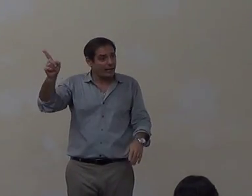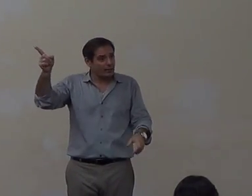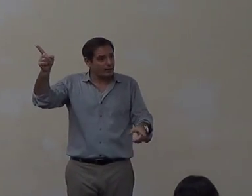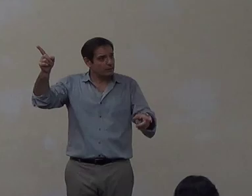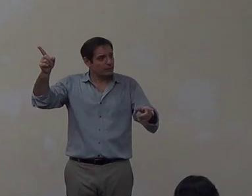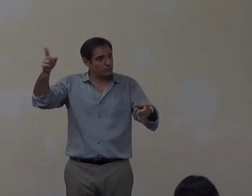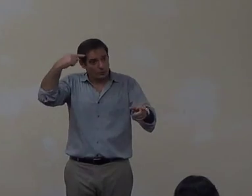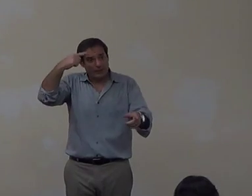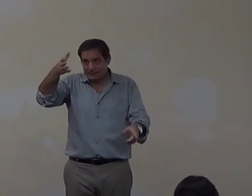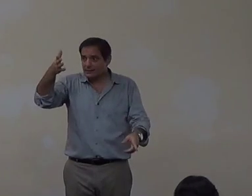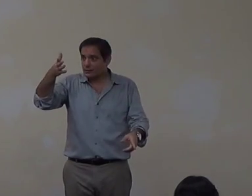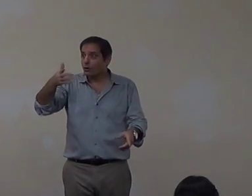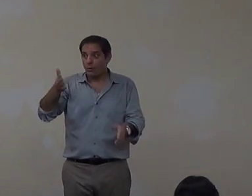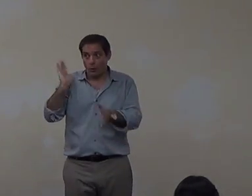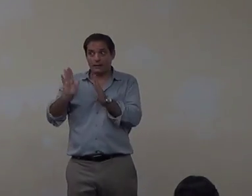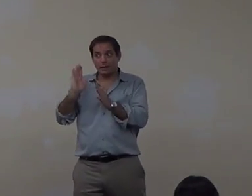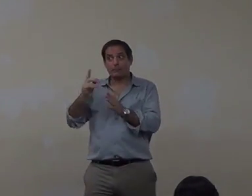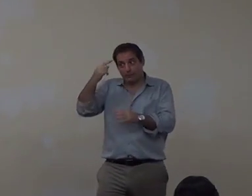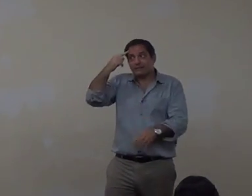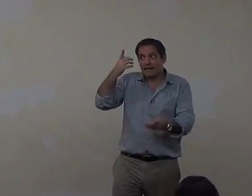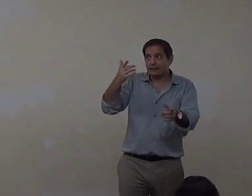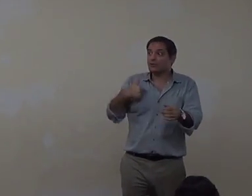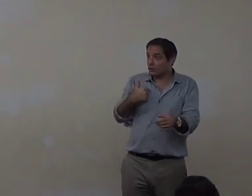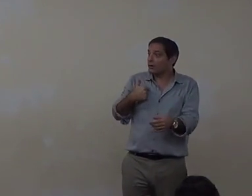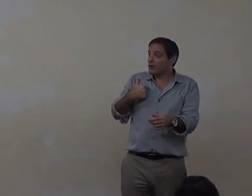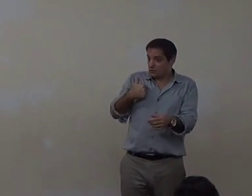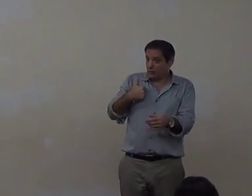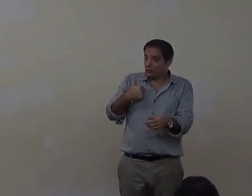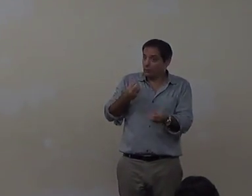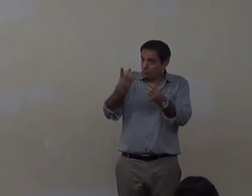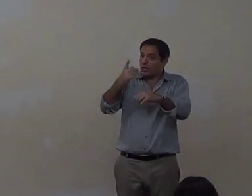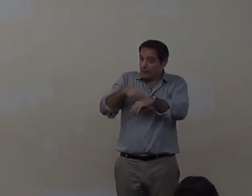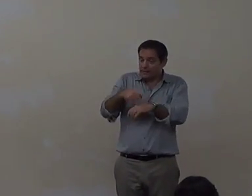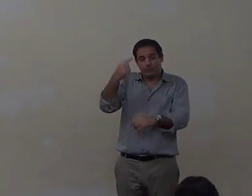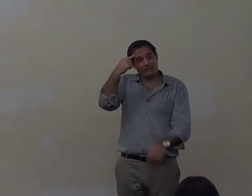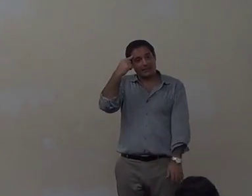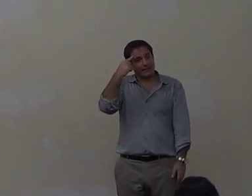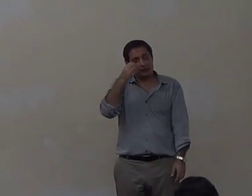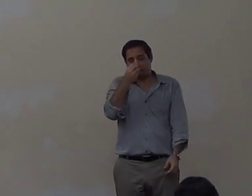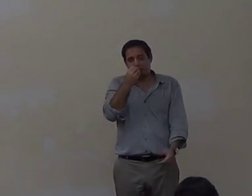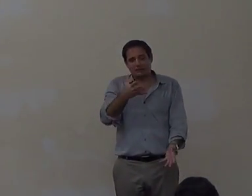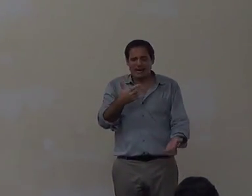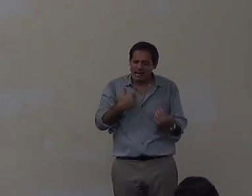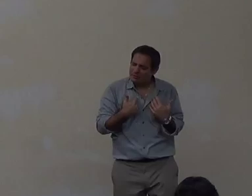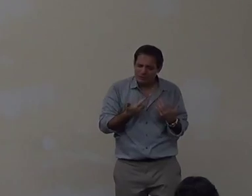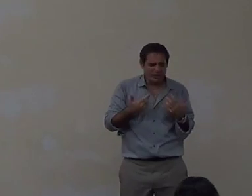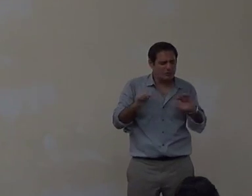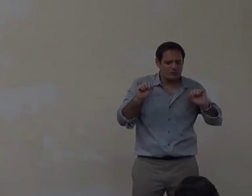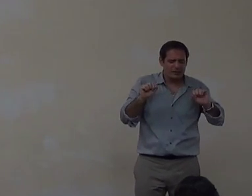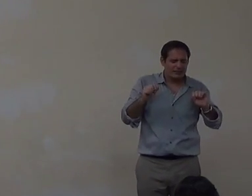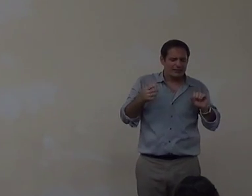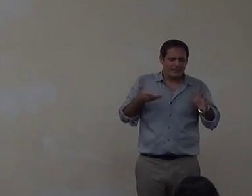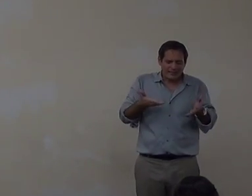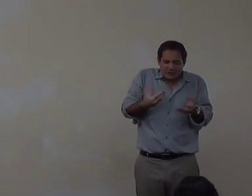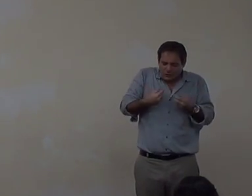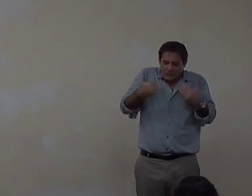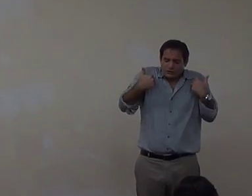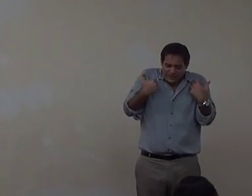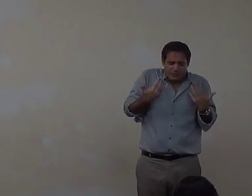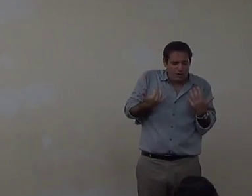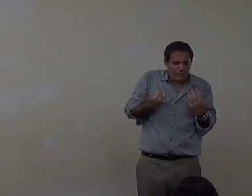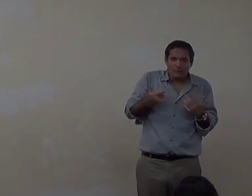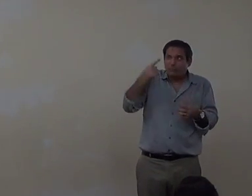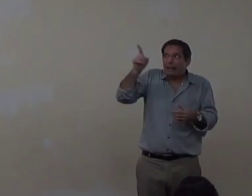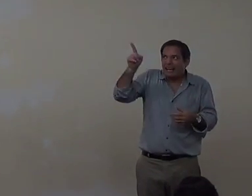importa para él? ¿Tú piensas? ¿O antes pensaste yo muchas veces pensé que no? Pero lo que yo, esto, lo que